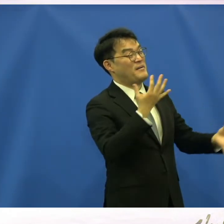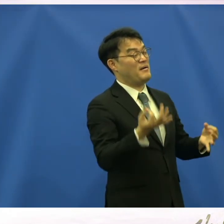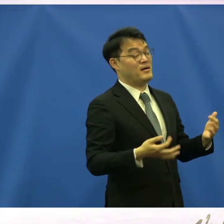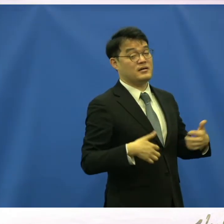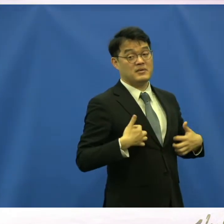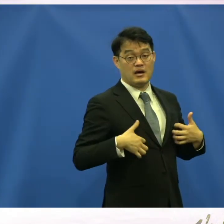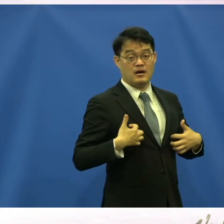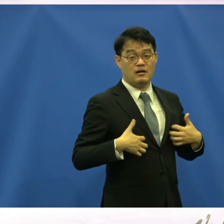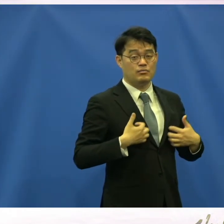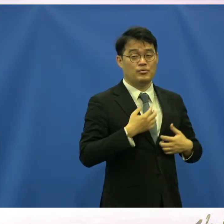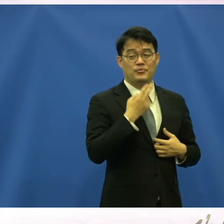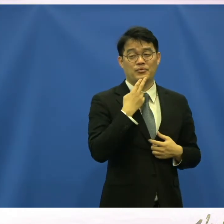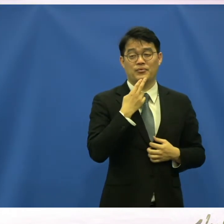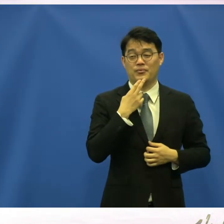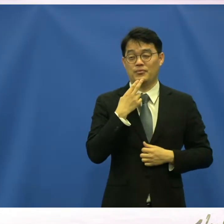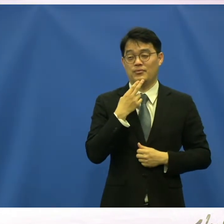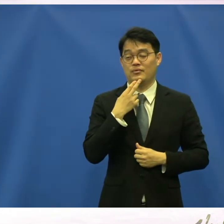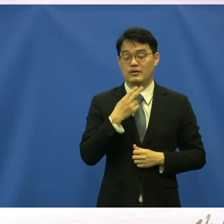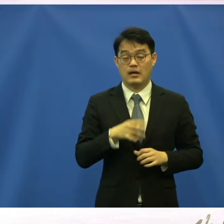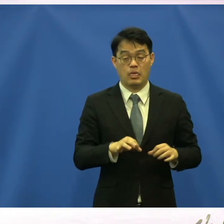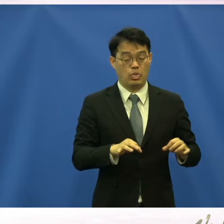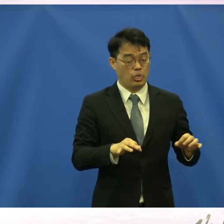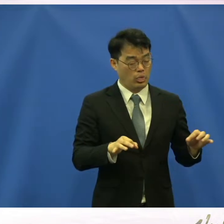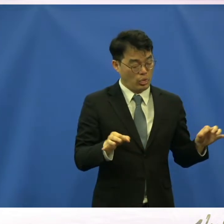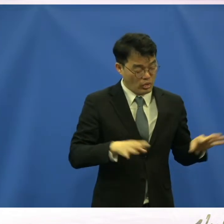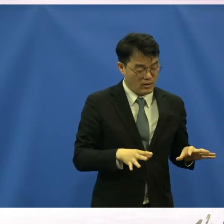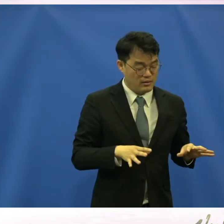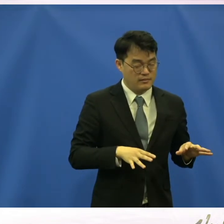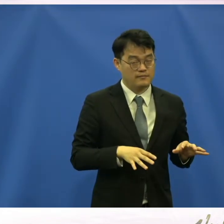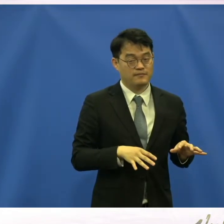잠시 그냥 쾌락이 오는 거지.